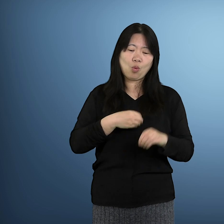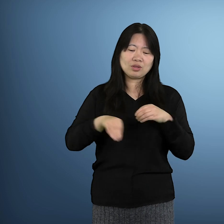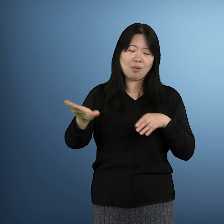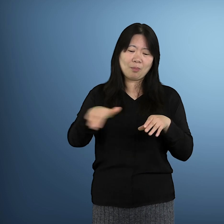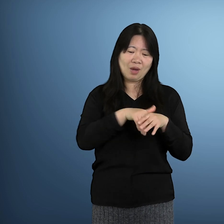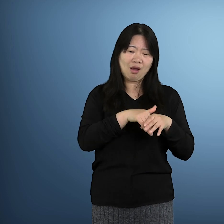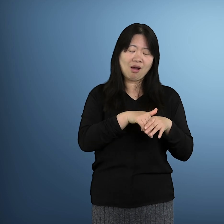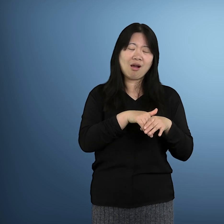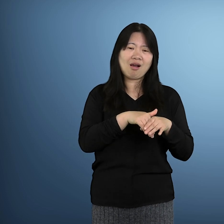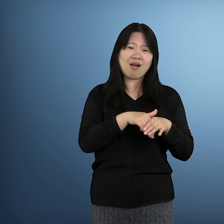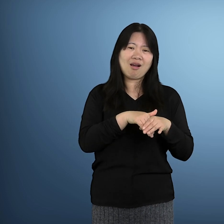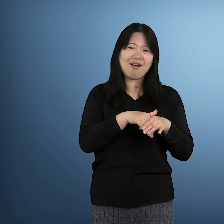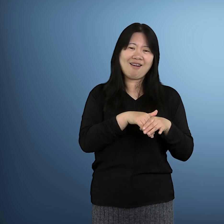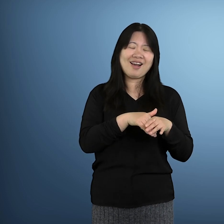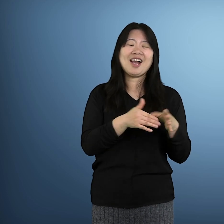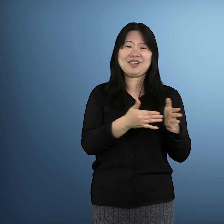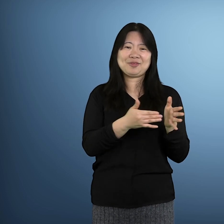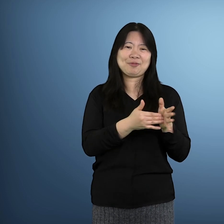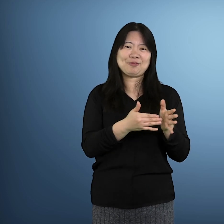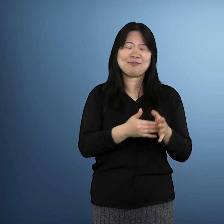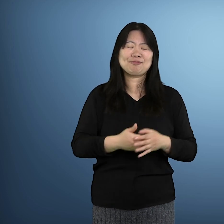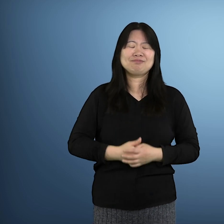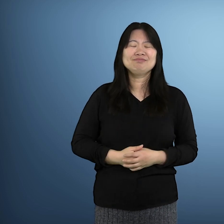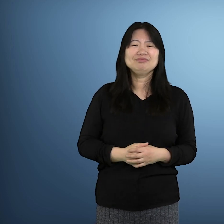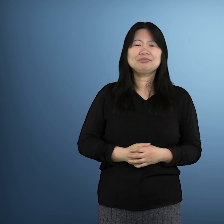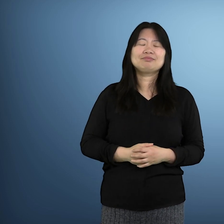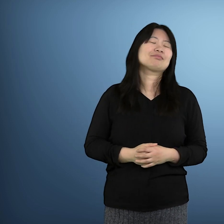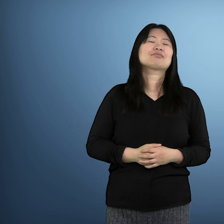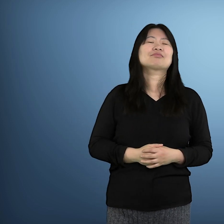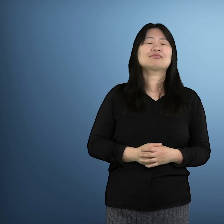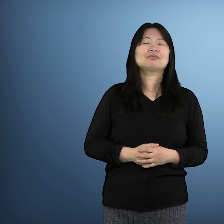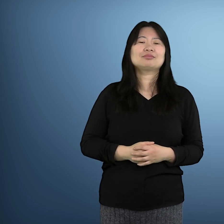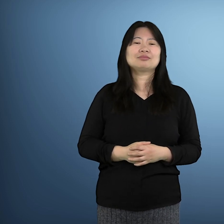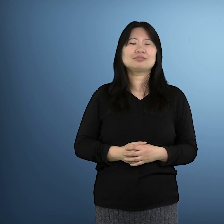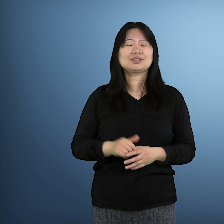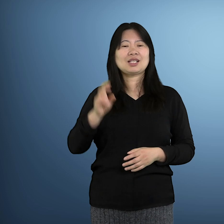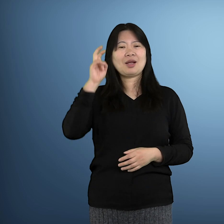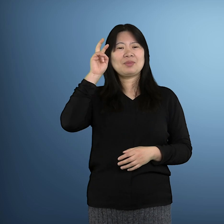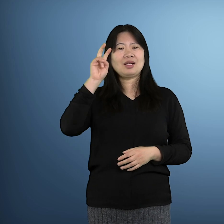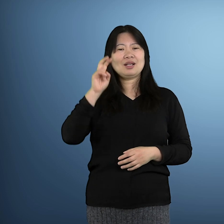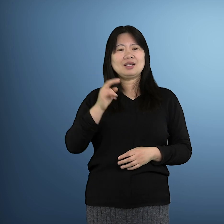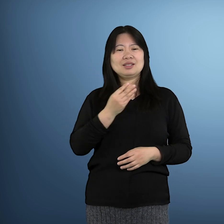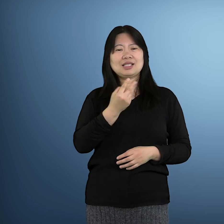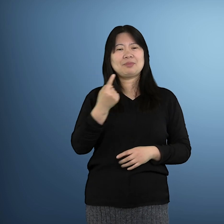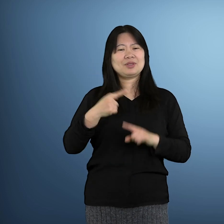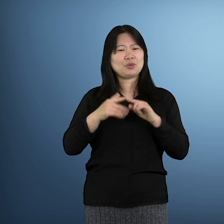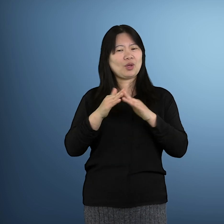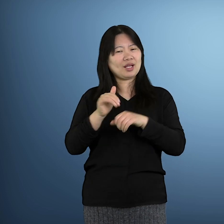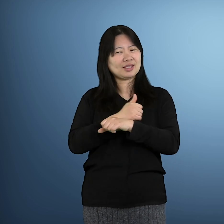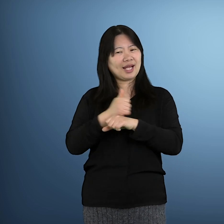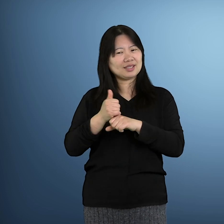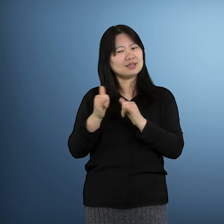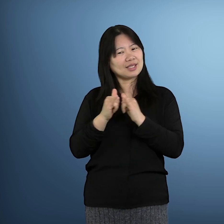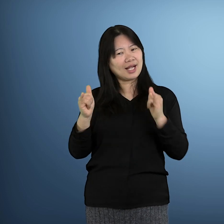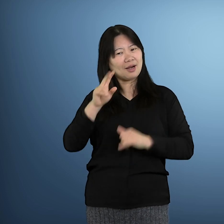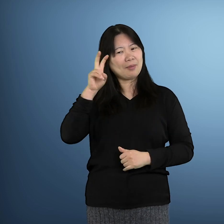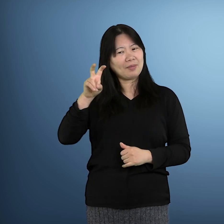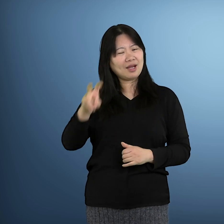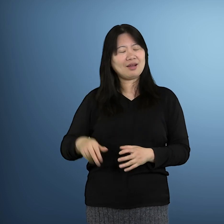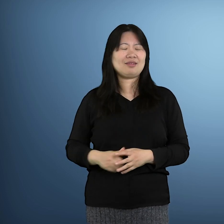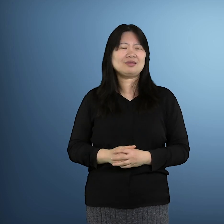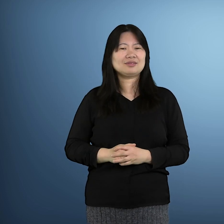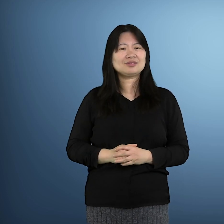그렇게 사정하는 분에게 송금을 한 거예요. 아마 3일교회를 다녔던 것 같아요.